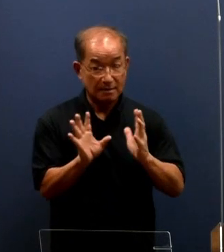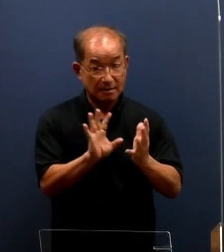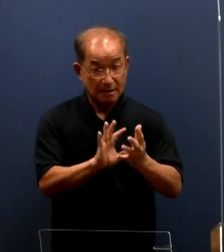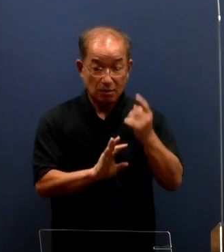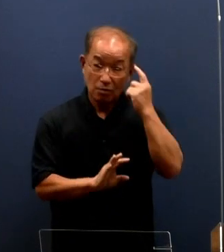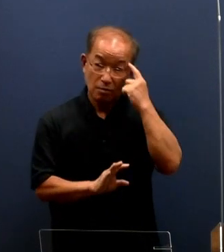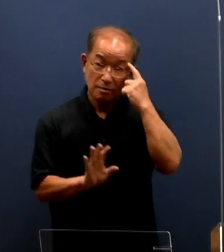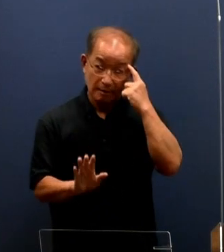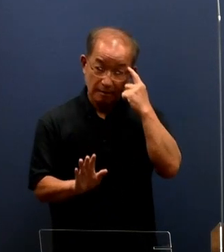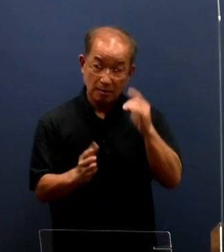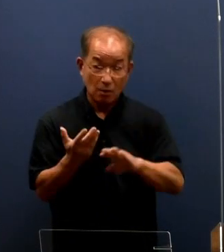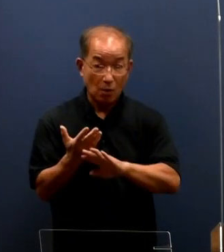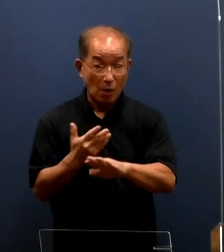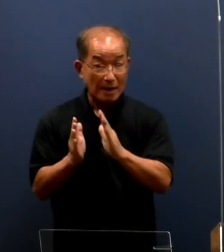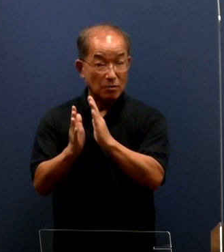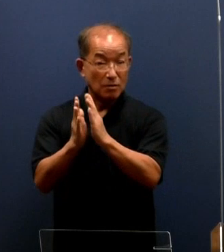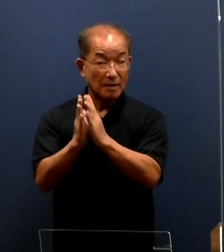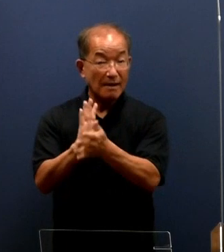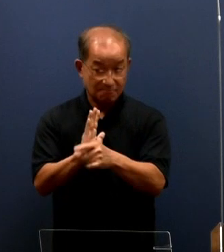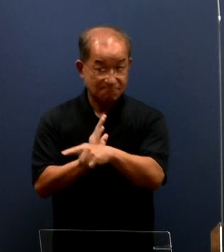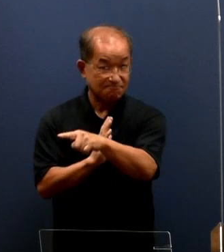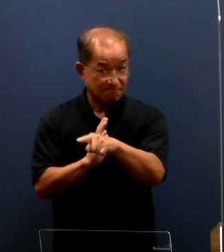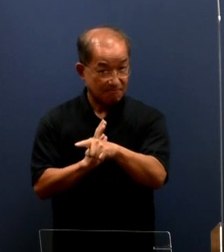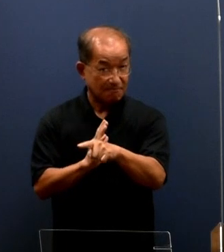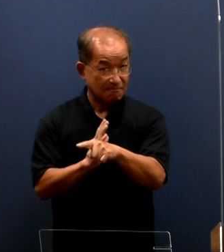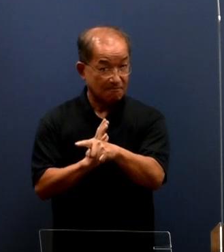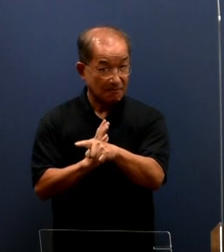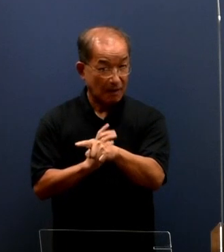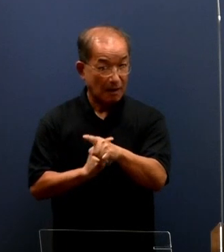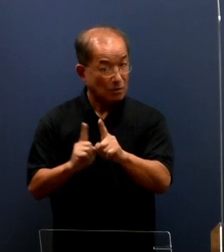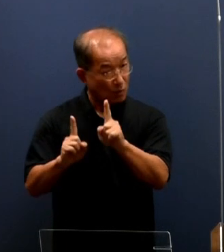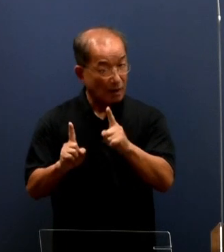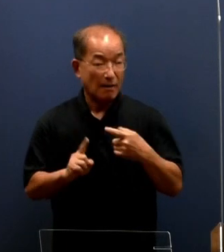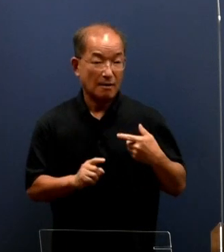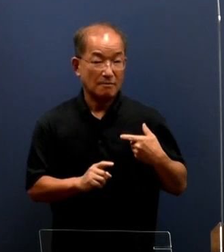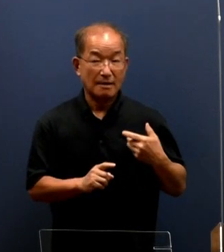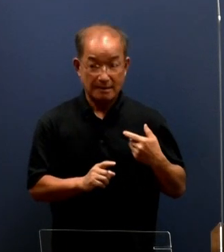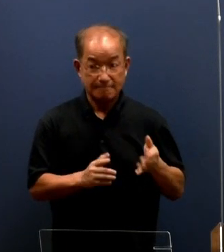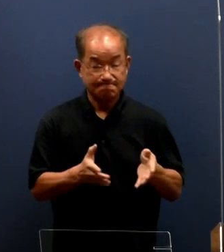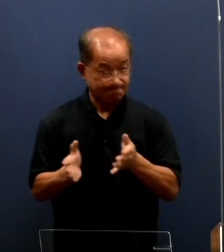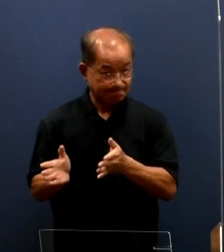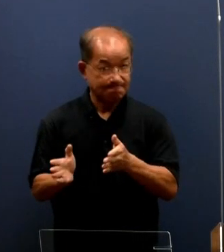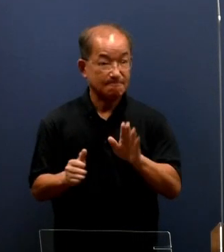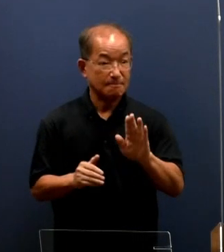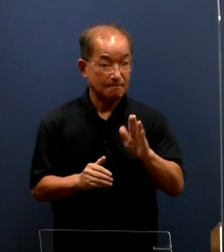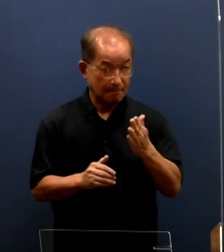ので、他の県がそれで済むのかどうかという話は、これはもう